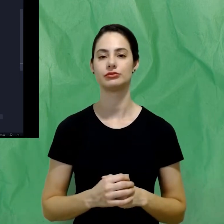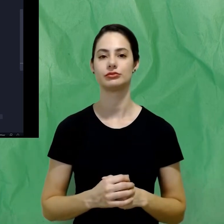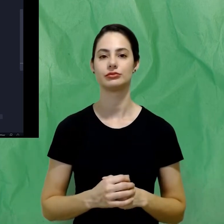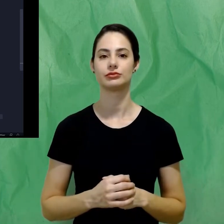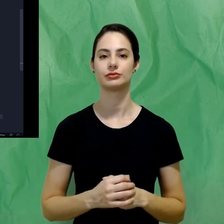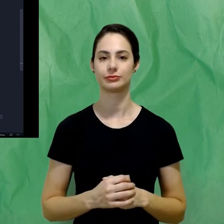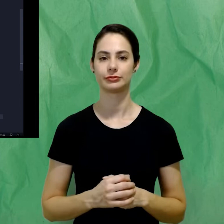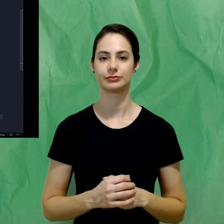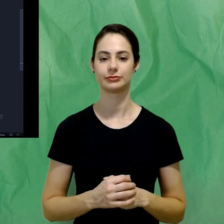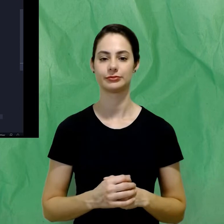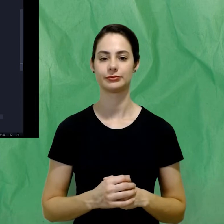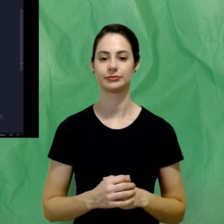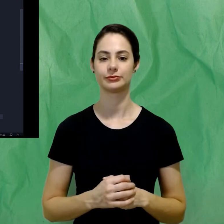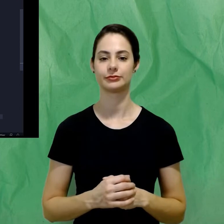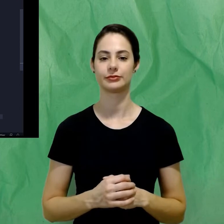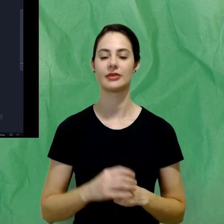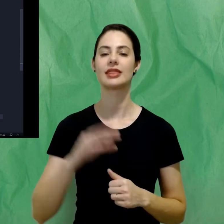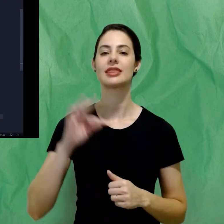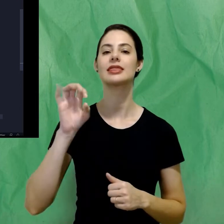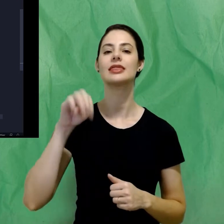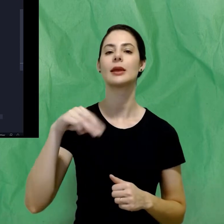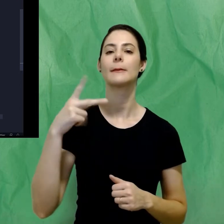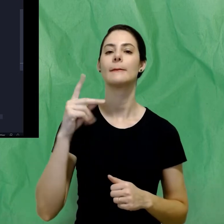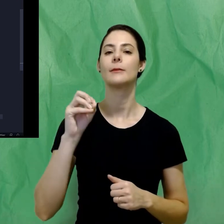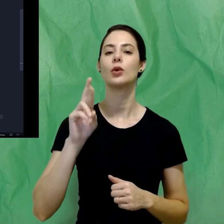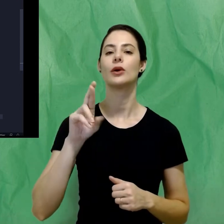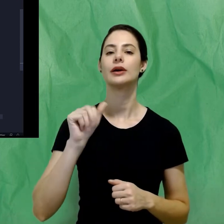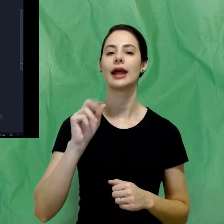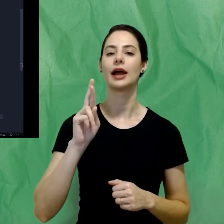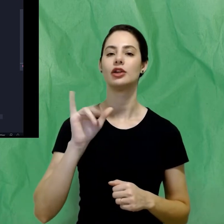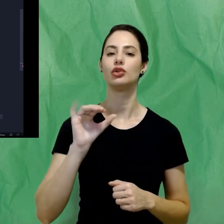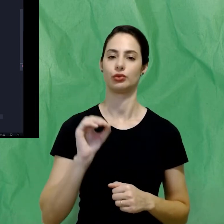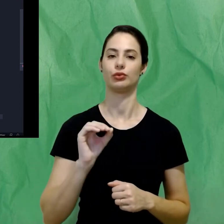criando. Vou criar aqui um temporário link,